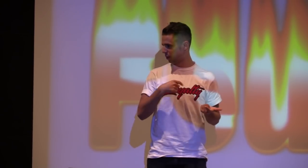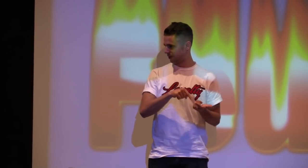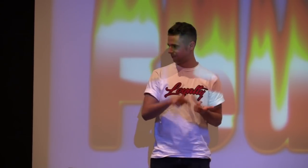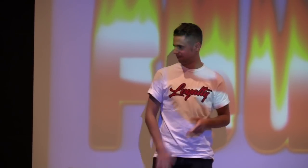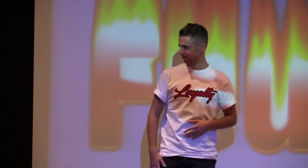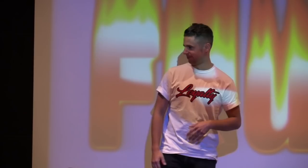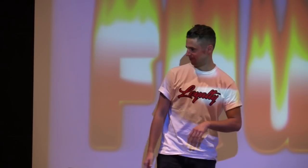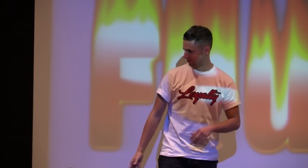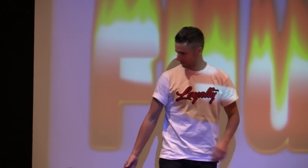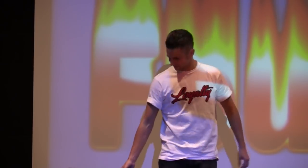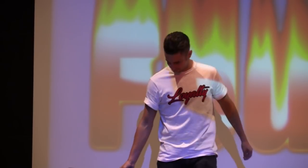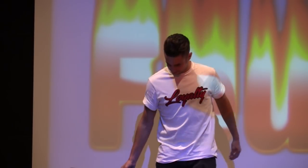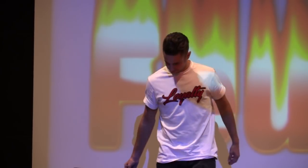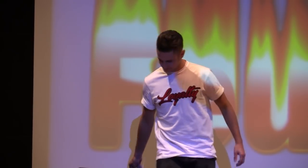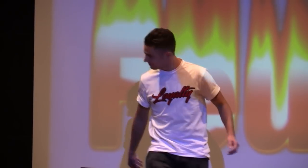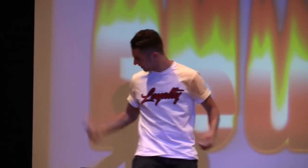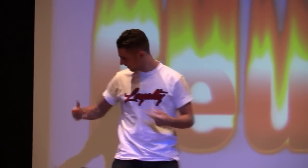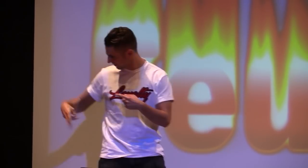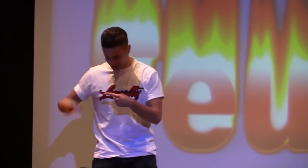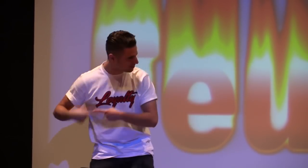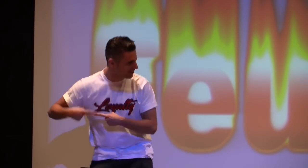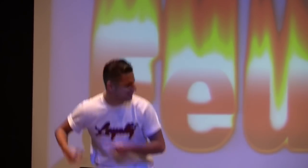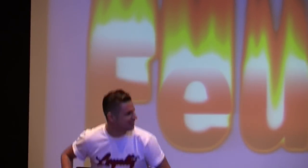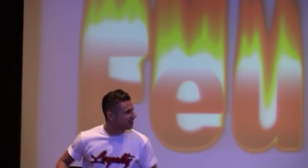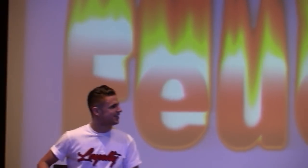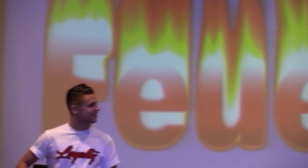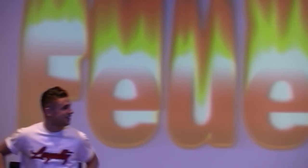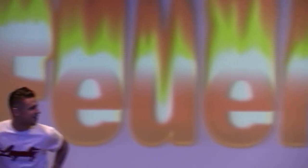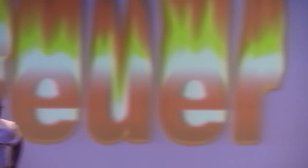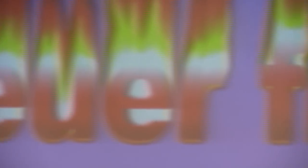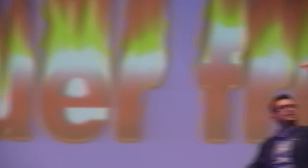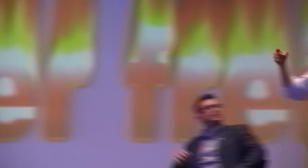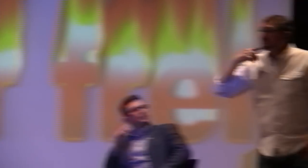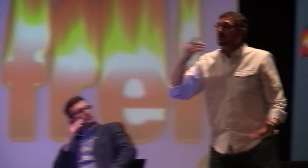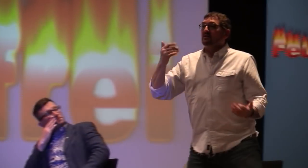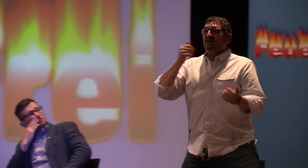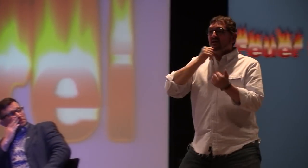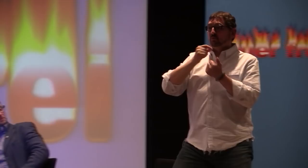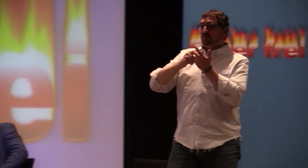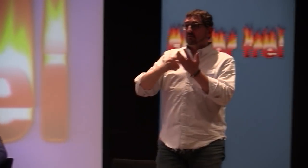diese Angebote gibt es einfach nicht. Und das ist auch nochmal so, warum soll ich was für etwas zahlen, wenn es keine Angebote dafür gibt?